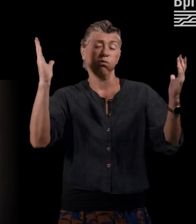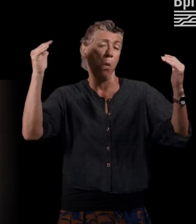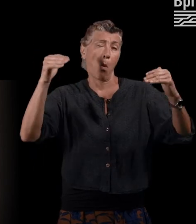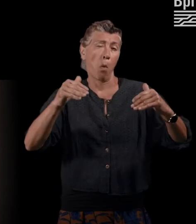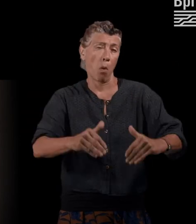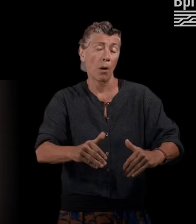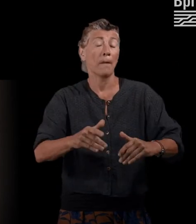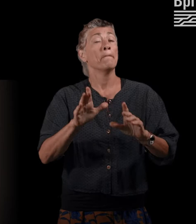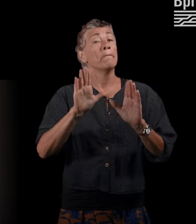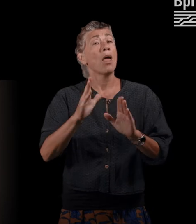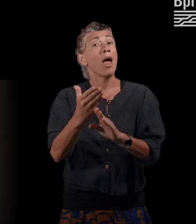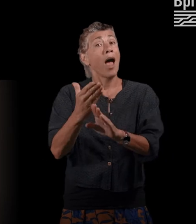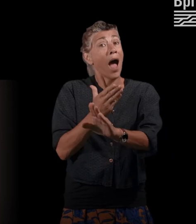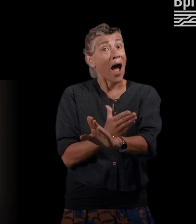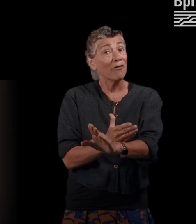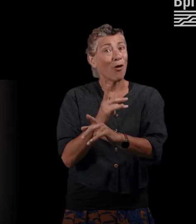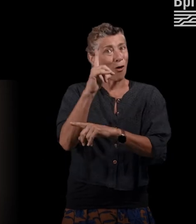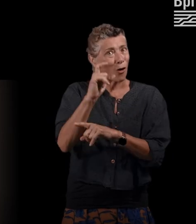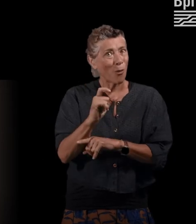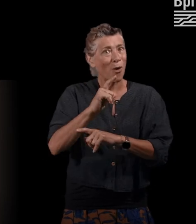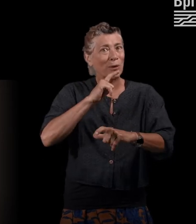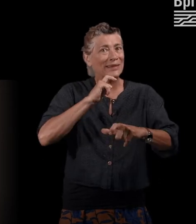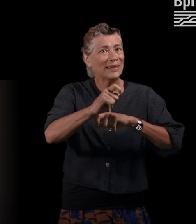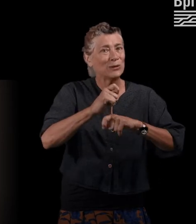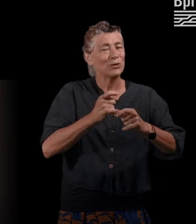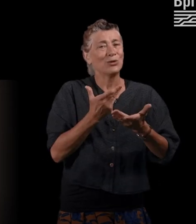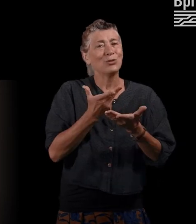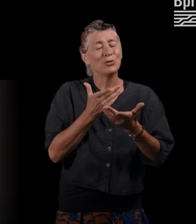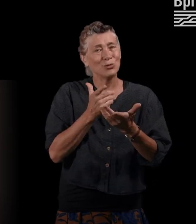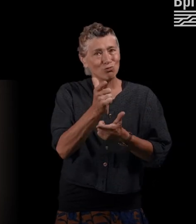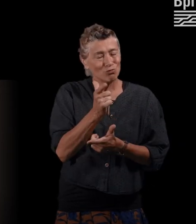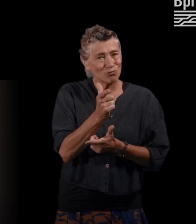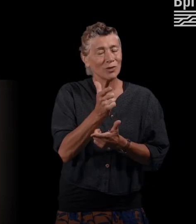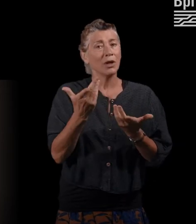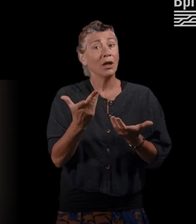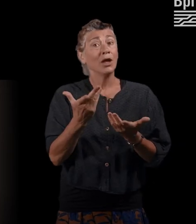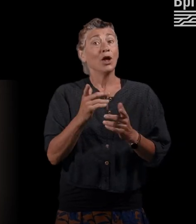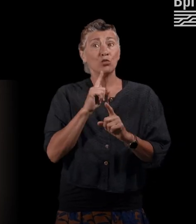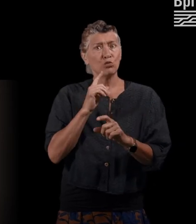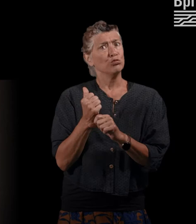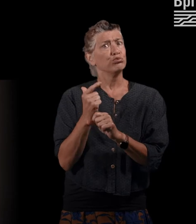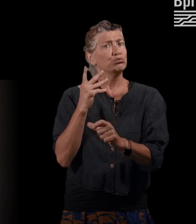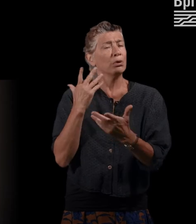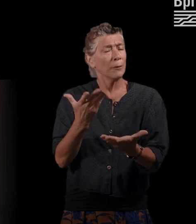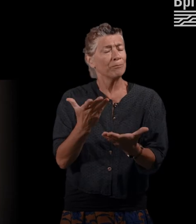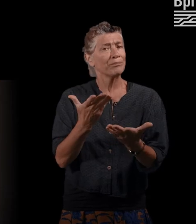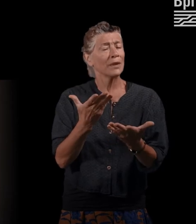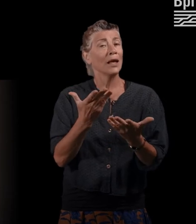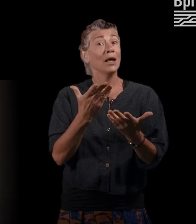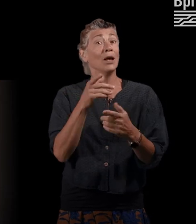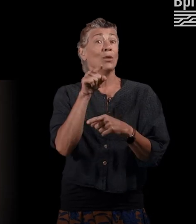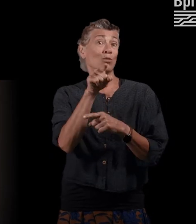dont on parlera aussi. Mais juste avant d'aborder les grandes questions qui vous traversent depuis quelques années